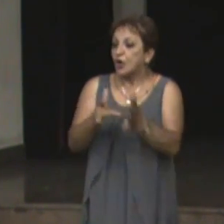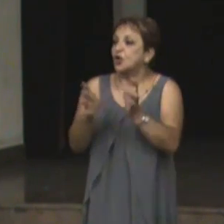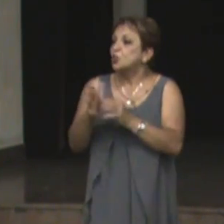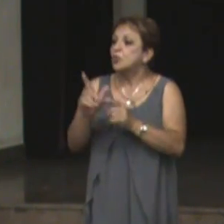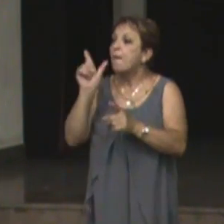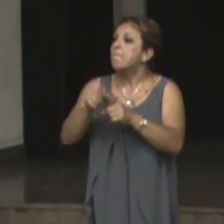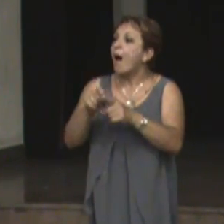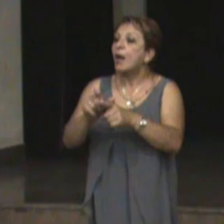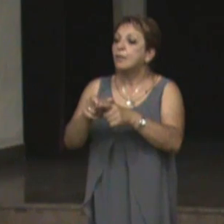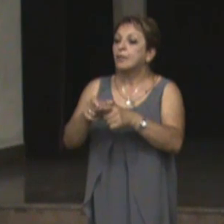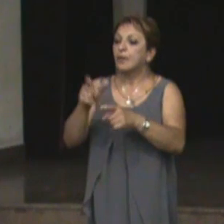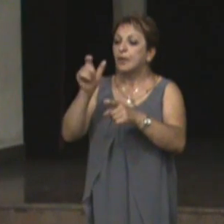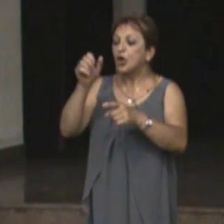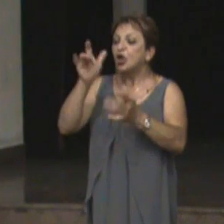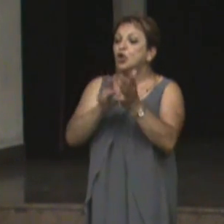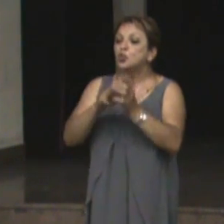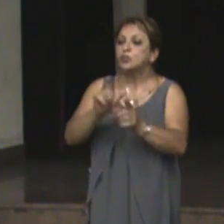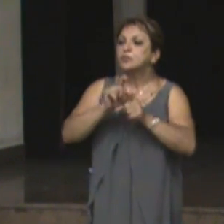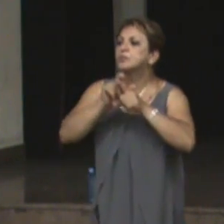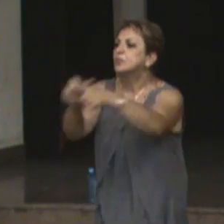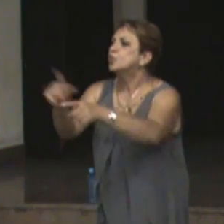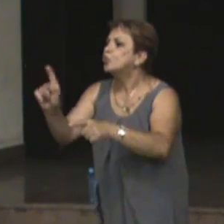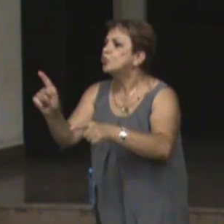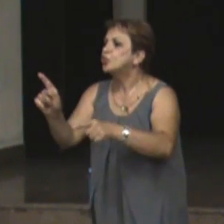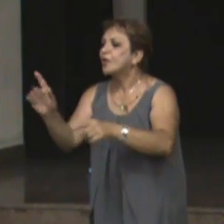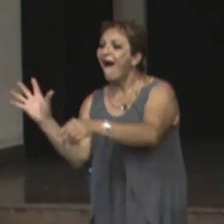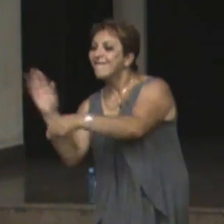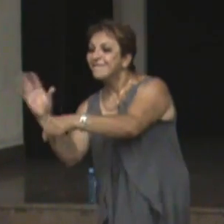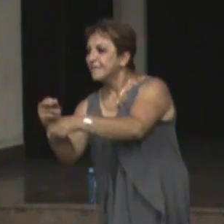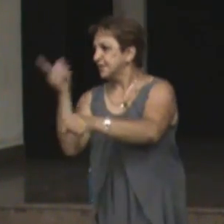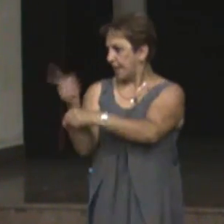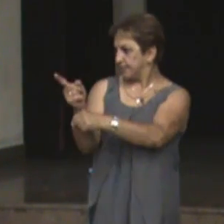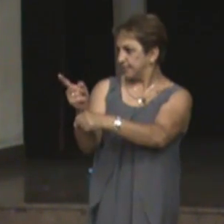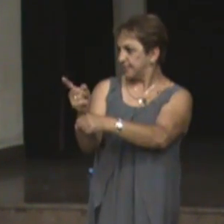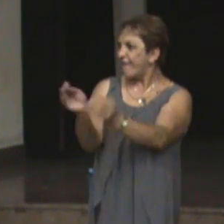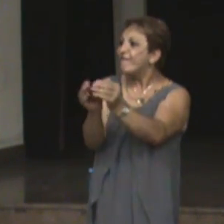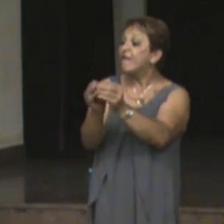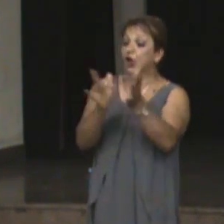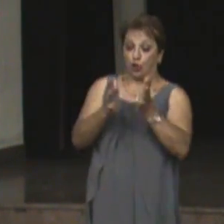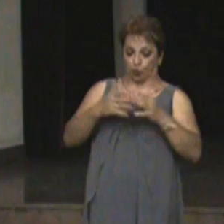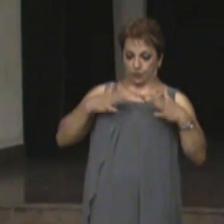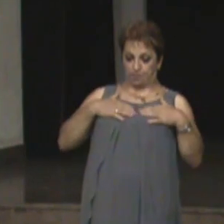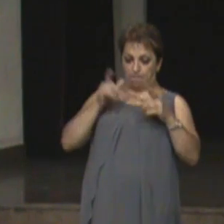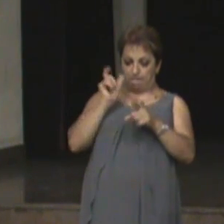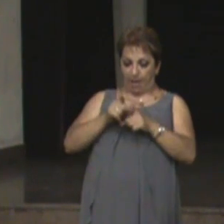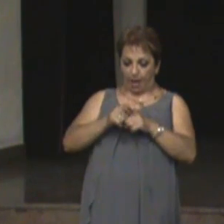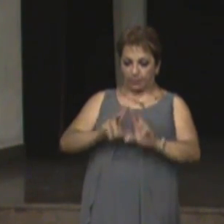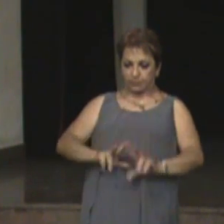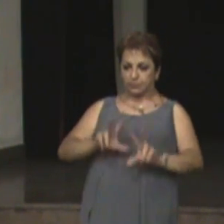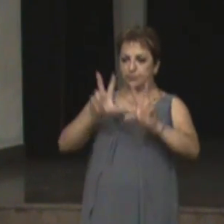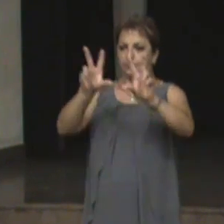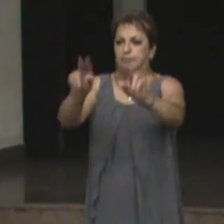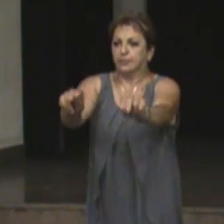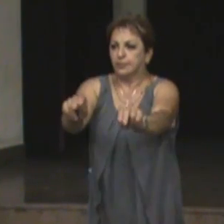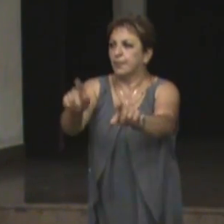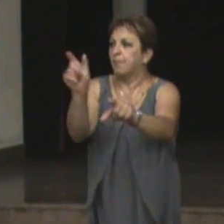ասածը չփոփոխվեր, չնենգափոխվեր։ Տեսեք այսօր նույնիսկ Սուրբ